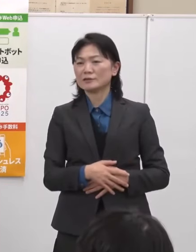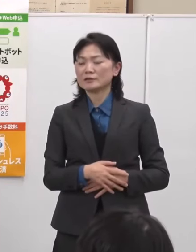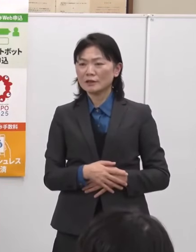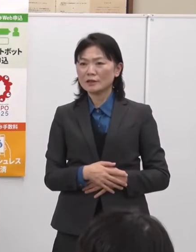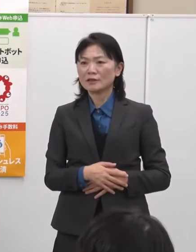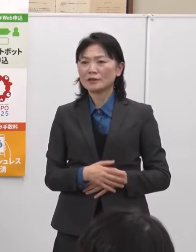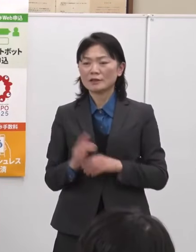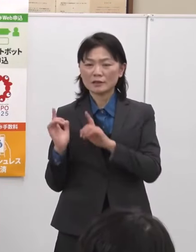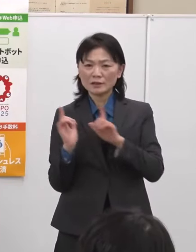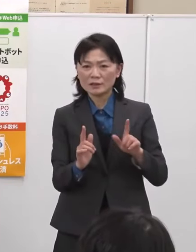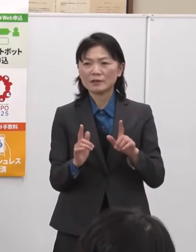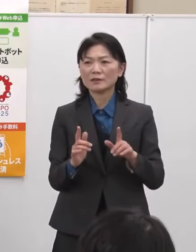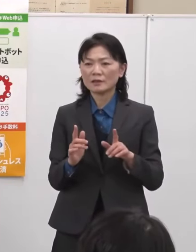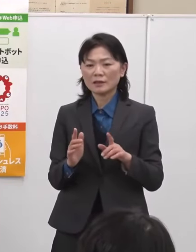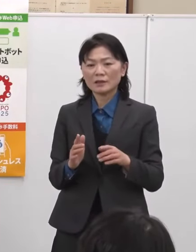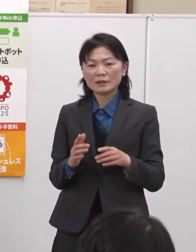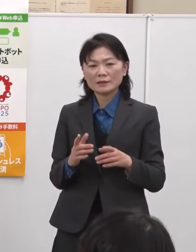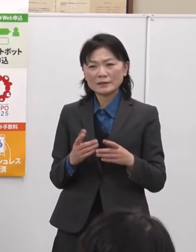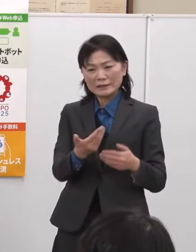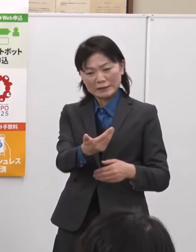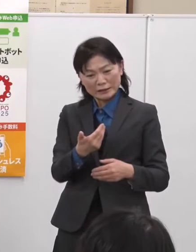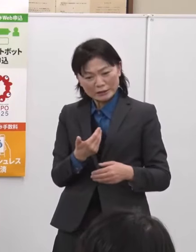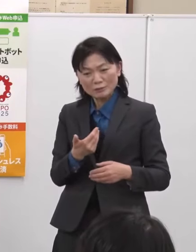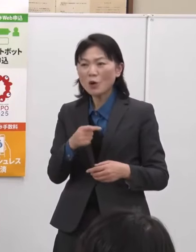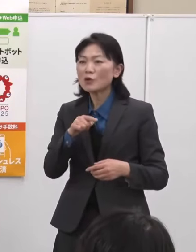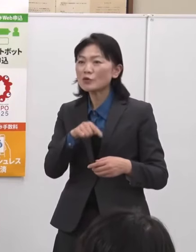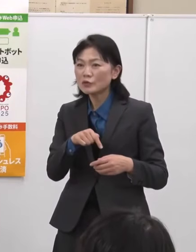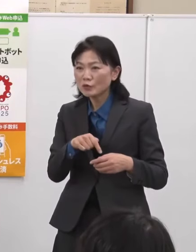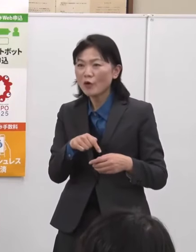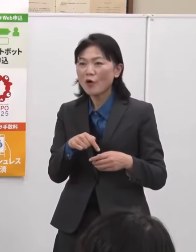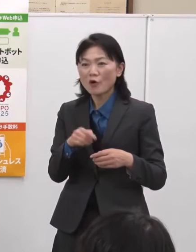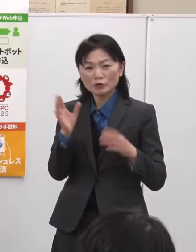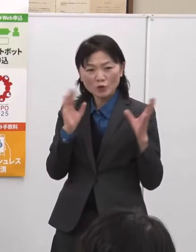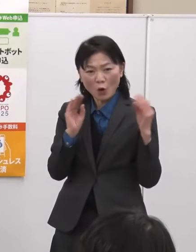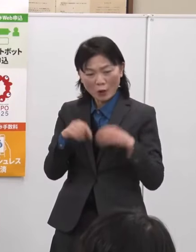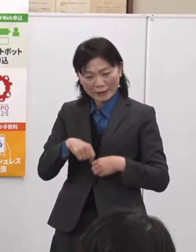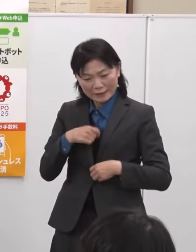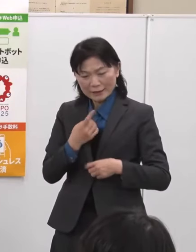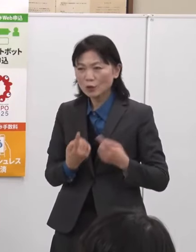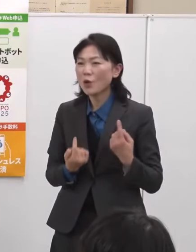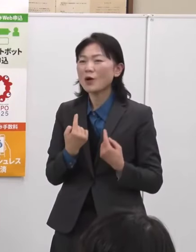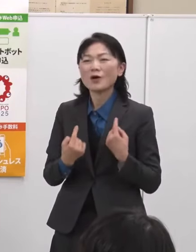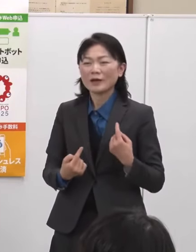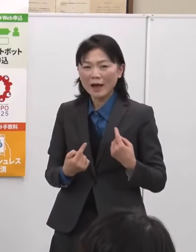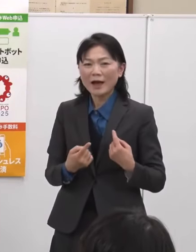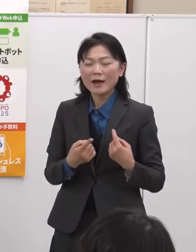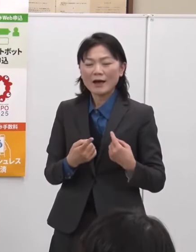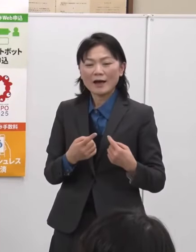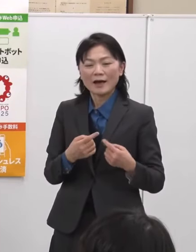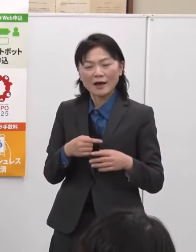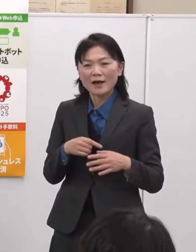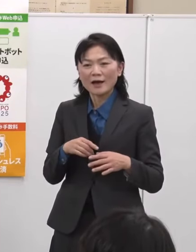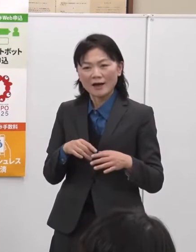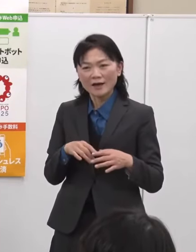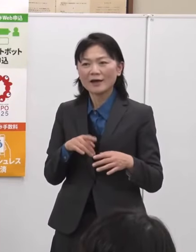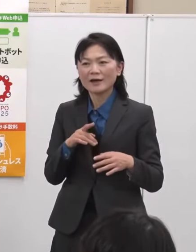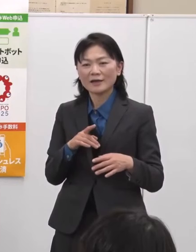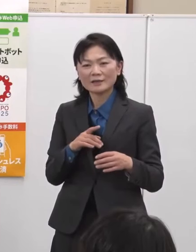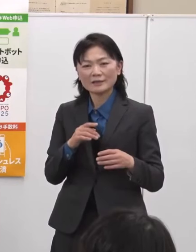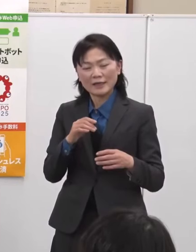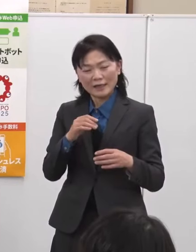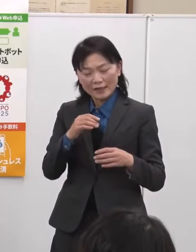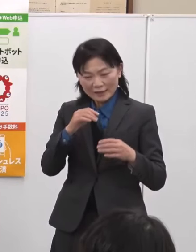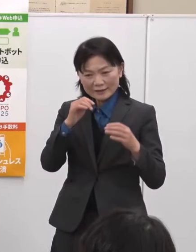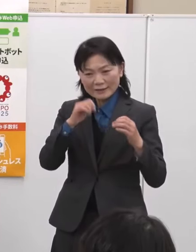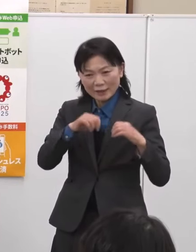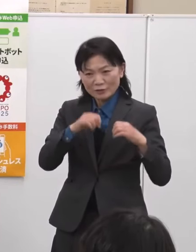問の一時情報が正しいかどうかしら僕はちょっと今手元にないので、だから一応確認してください。なぜですよ、許可が出